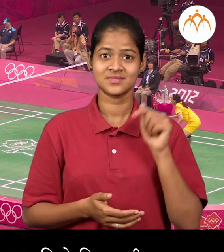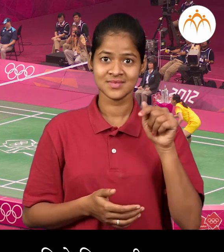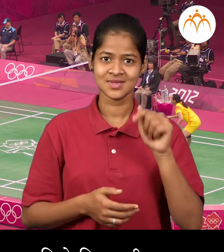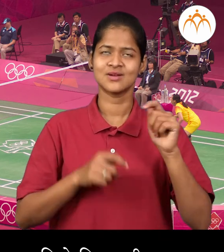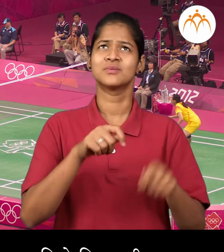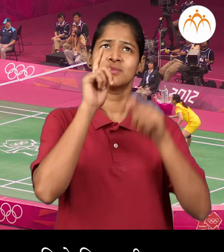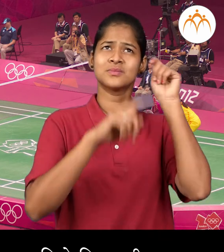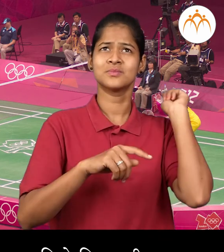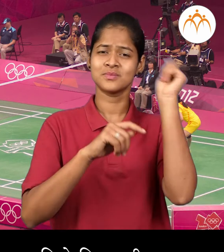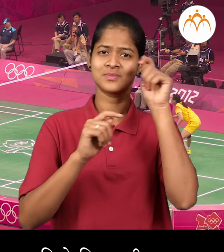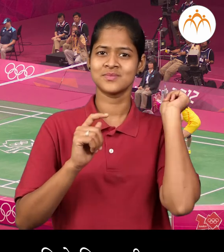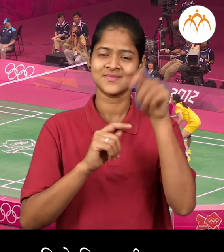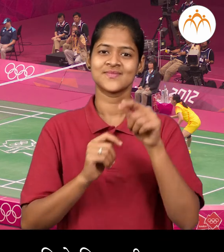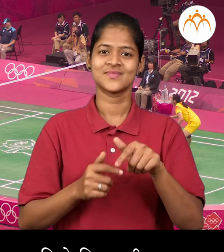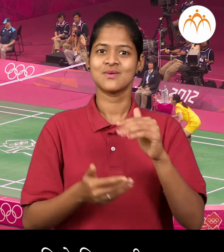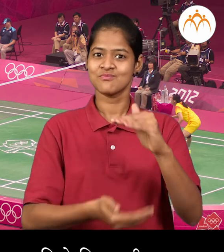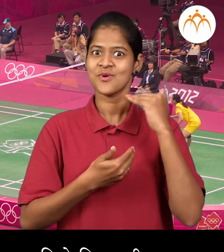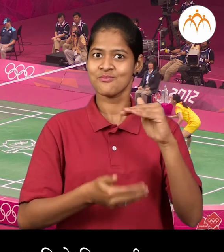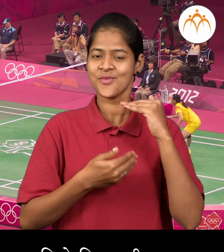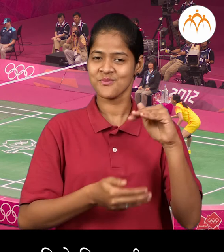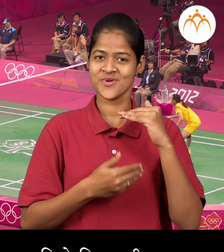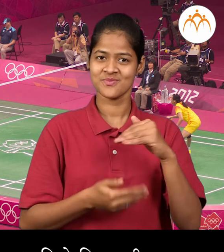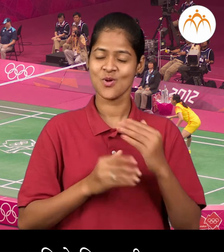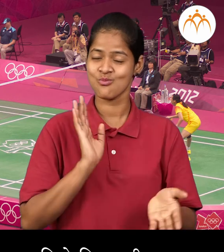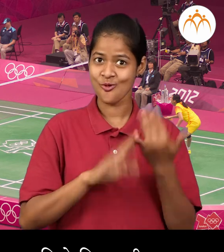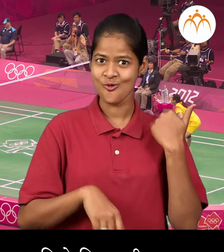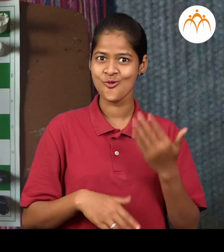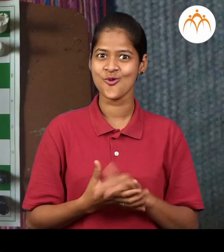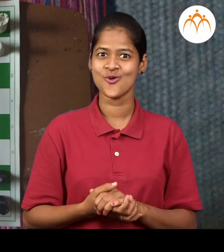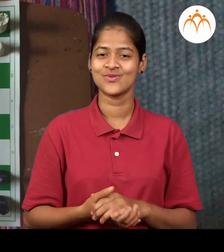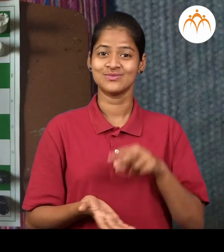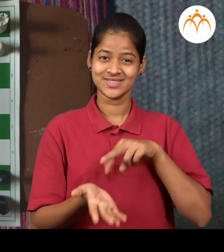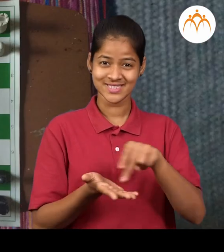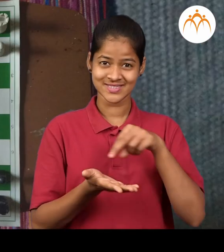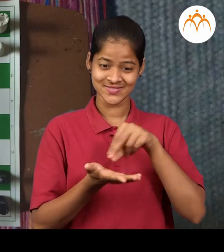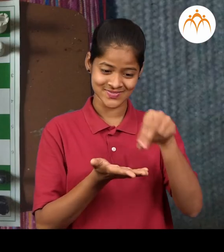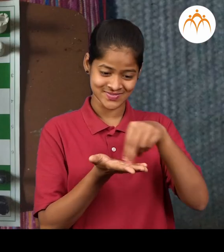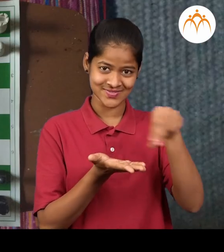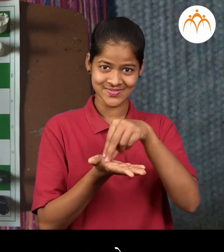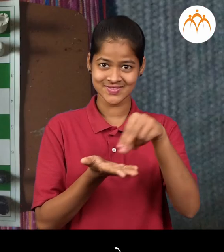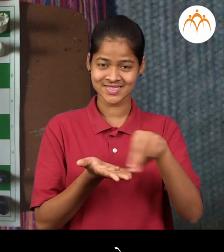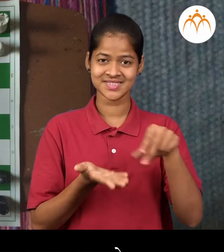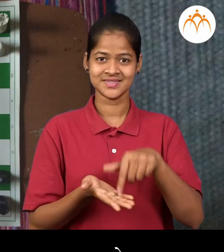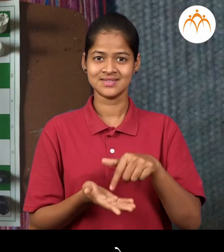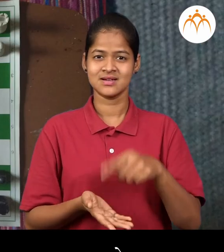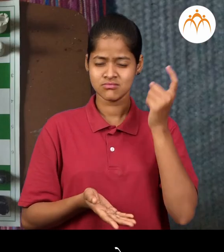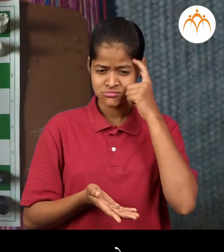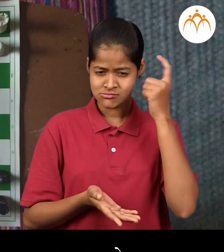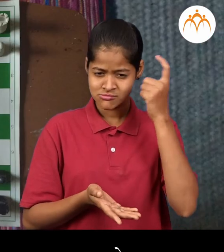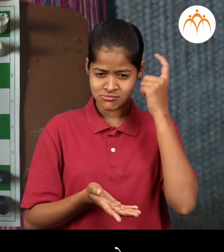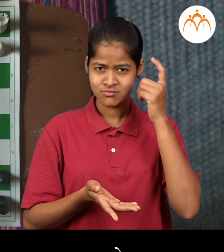अ बख्शी से विड्रॉल ई और बुद्धि भय और बुद्धि-बल